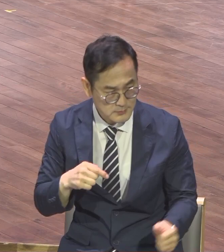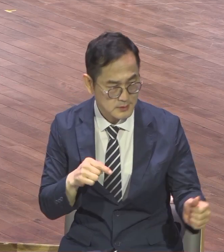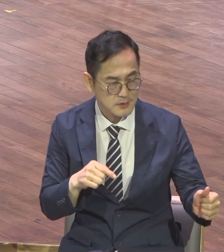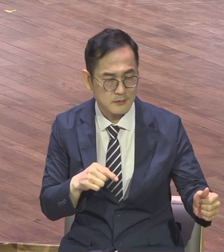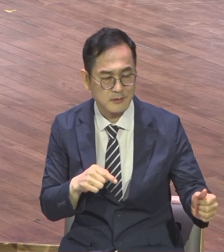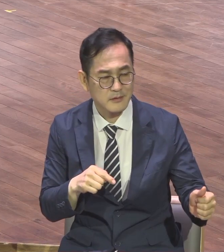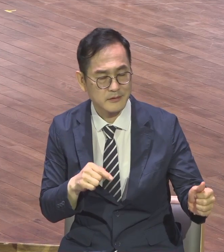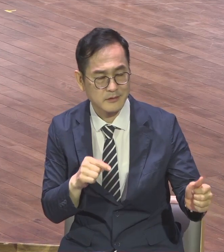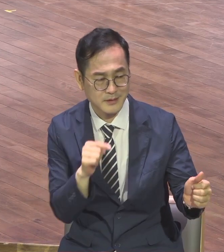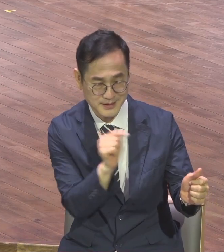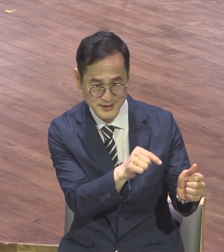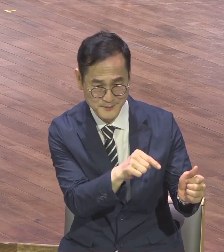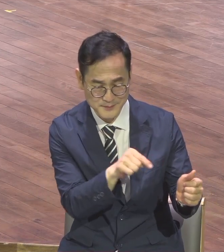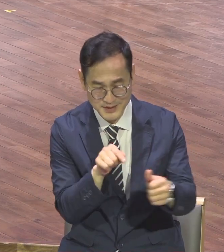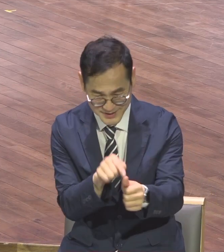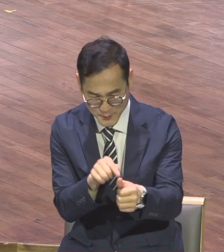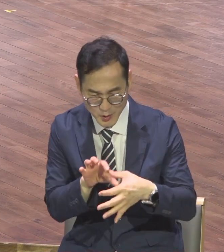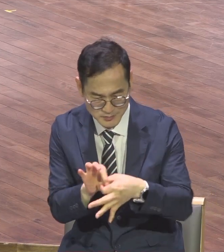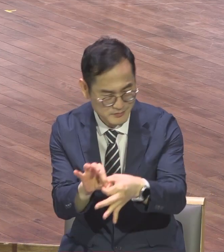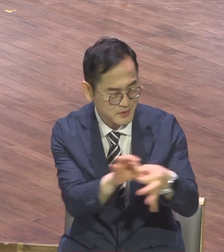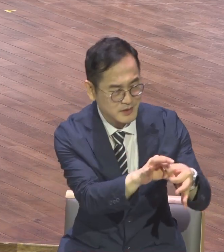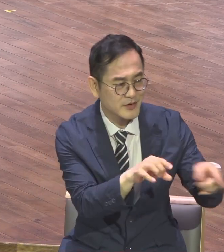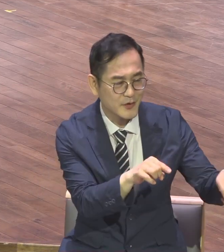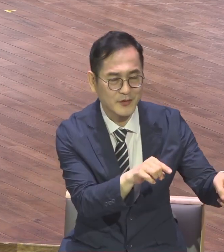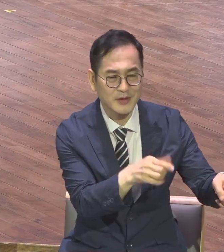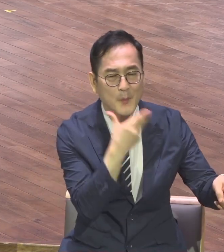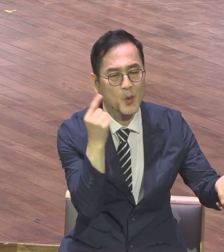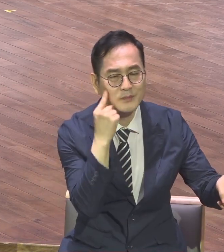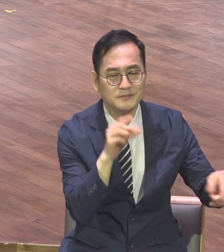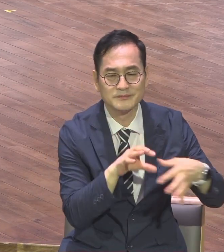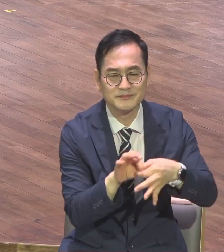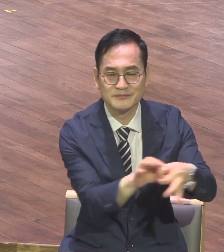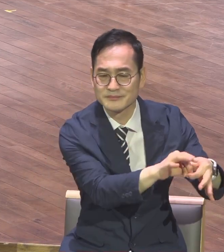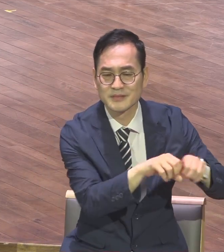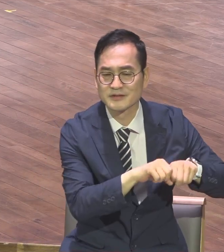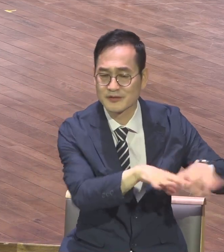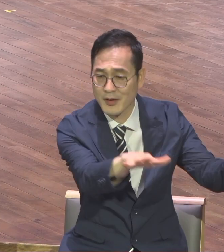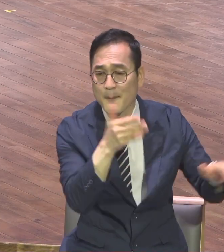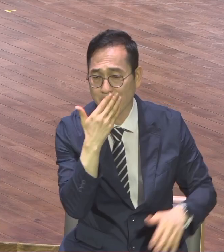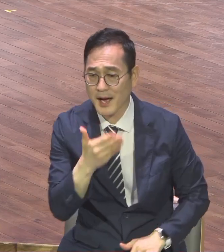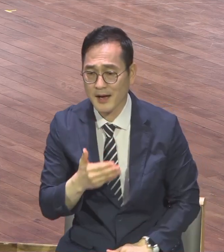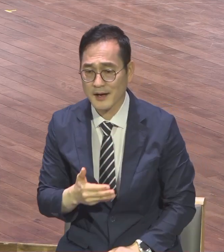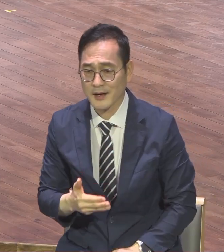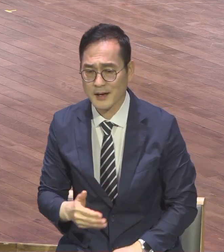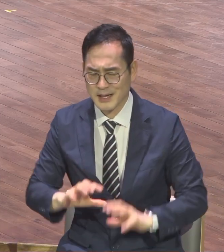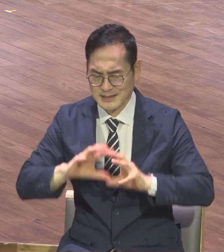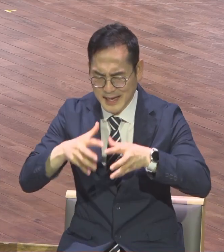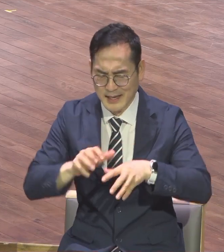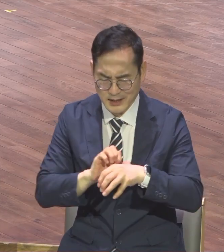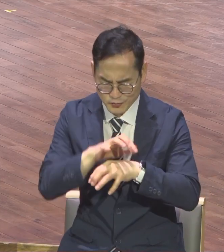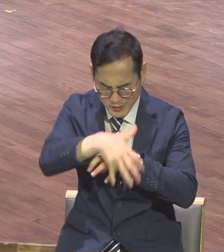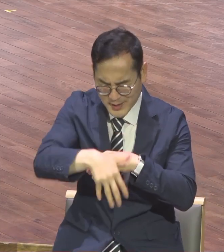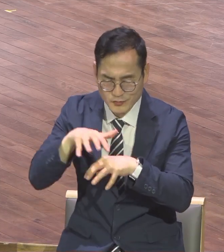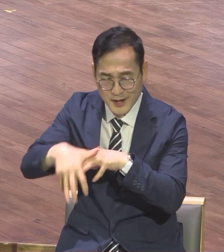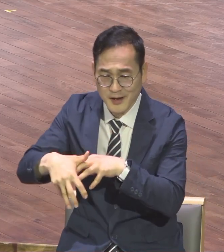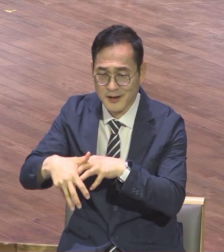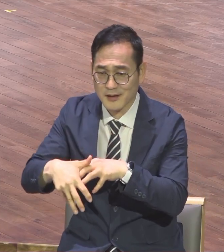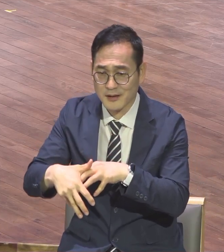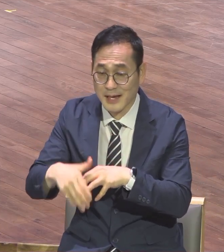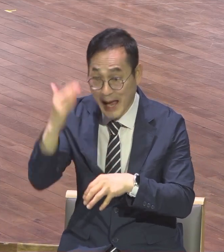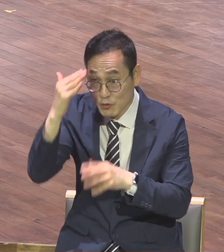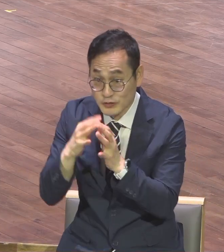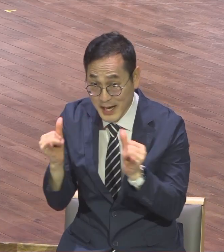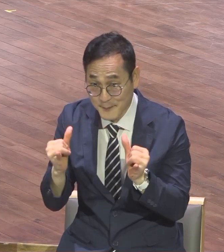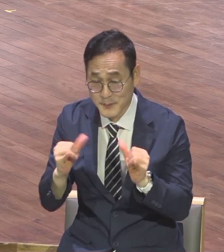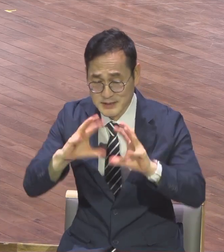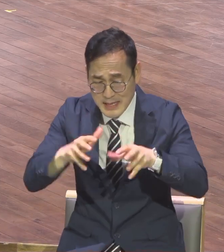한국인이 있습니다. 750 한국인인데 디아스포라들이 지금 전 세계에 살고 있는데 중요한 선교 접촉점이 될